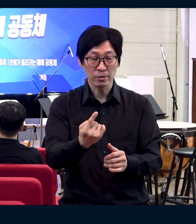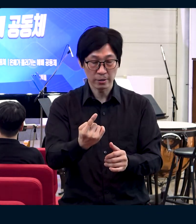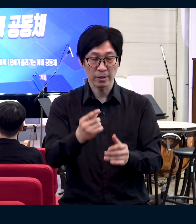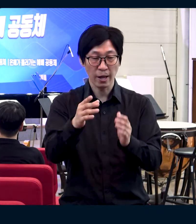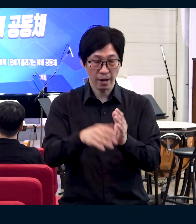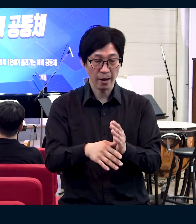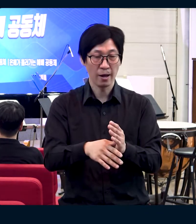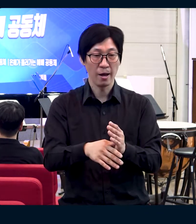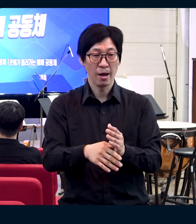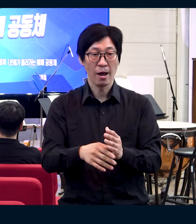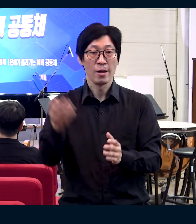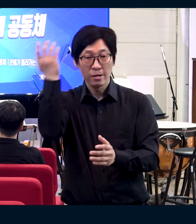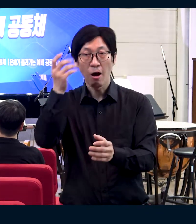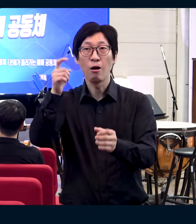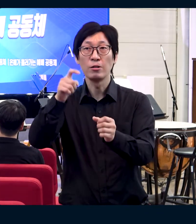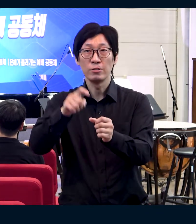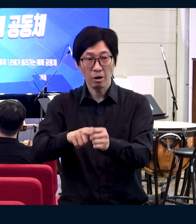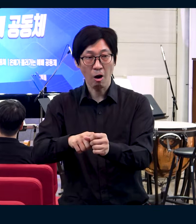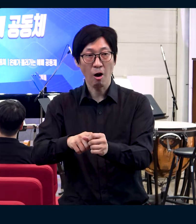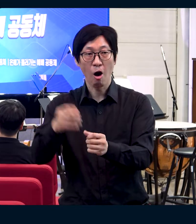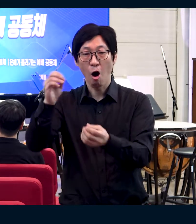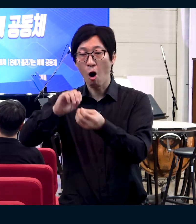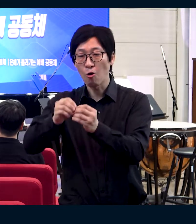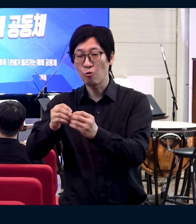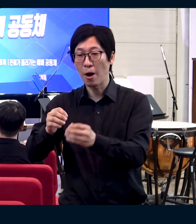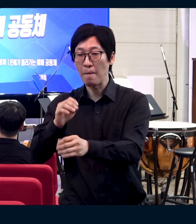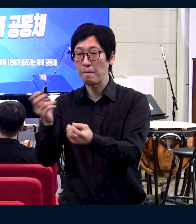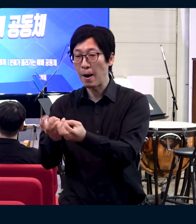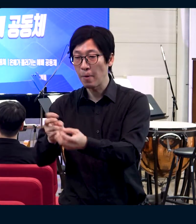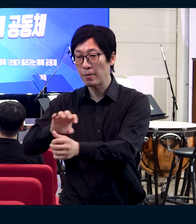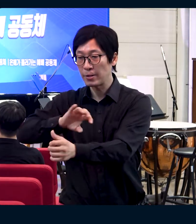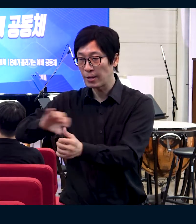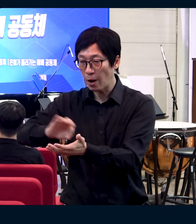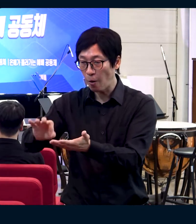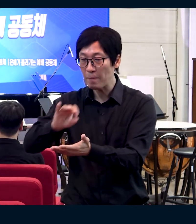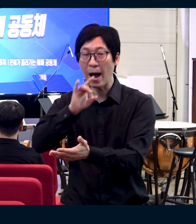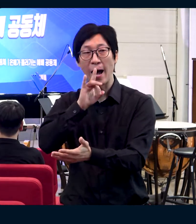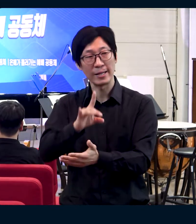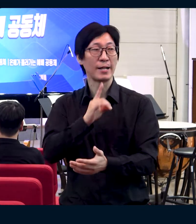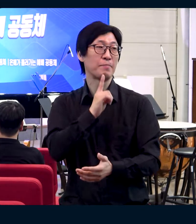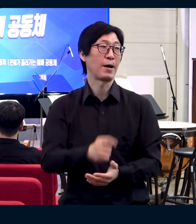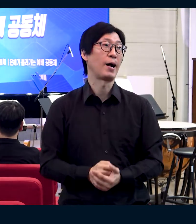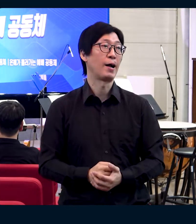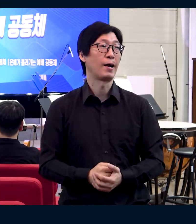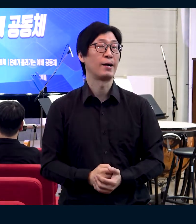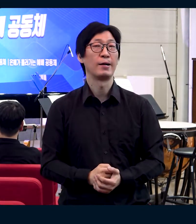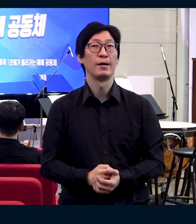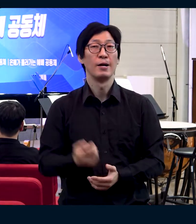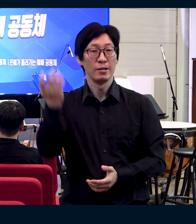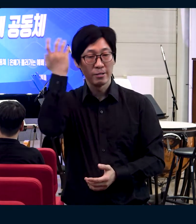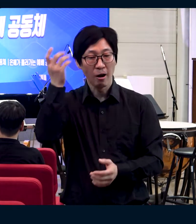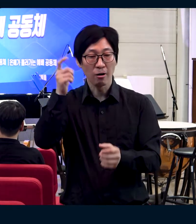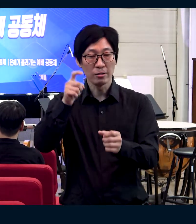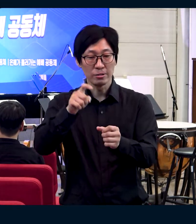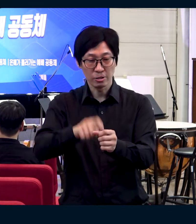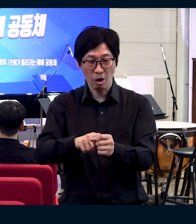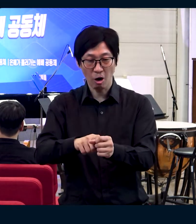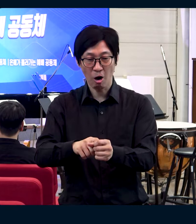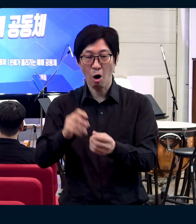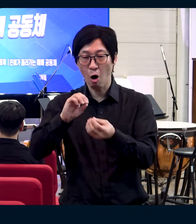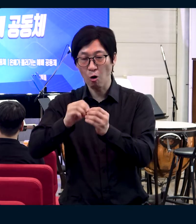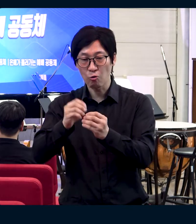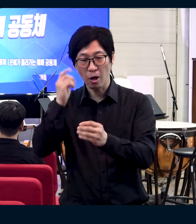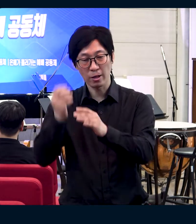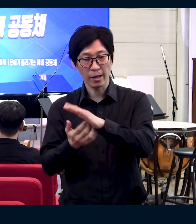편법을 써서는 안 된다는 그 메시지예요. 오늘은 다른 어떤 것보다 어떤 경우에도 영적 편법을